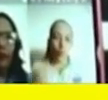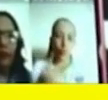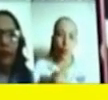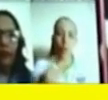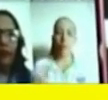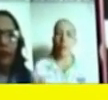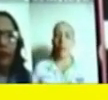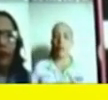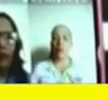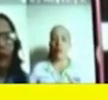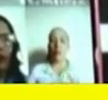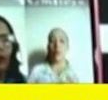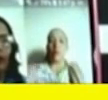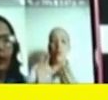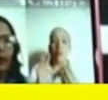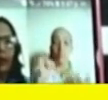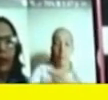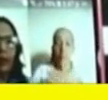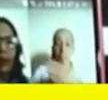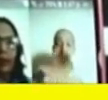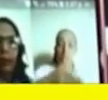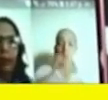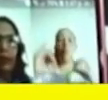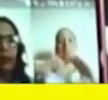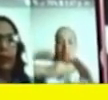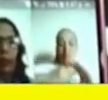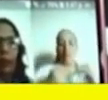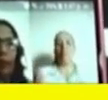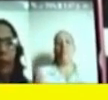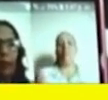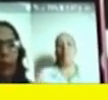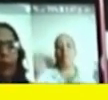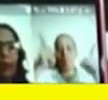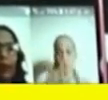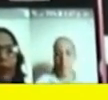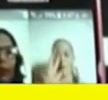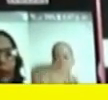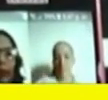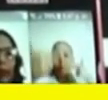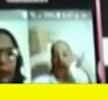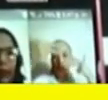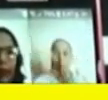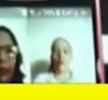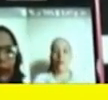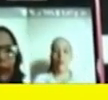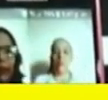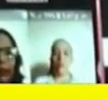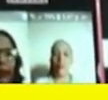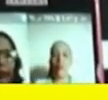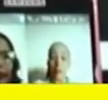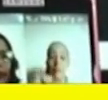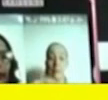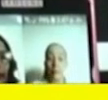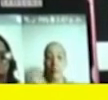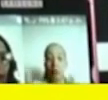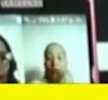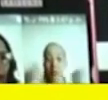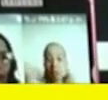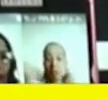y con este medio que WhatsApp también para hacer videollamadas. Y a partir de estas estrategias, Darly ha tenido la